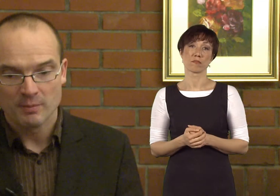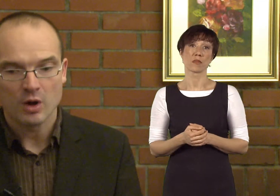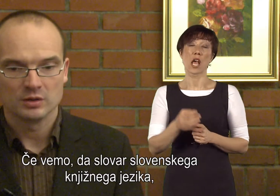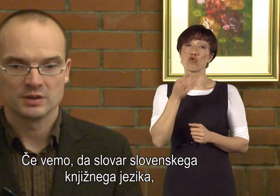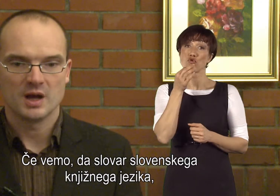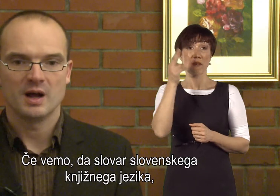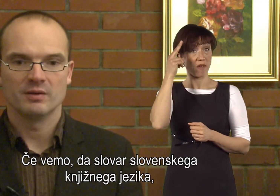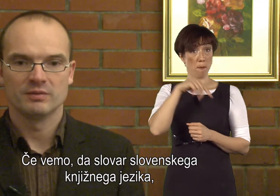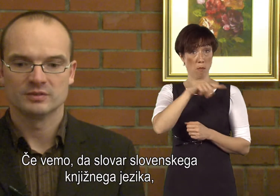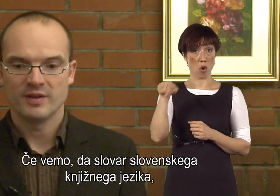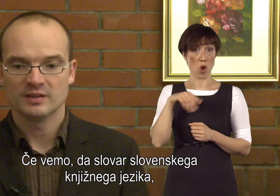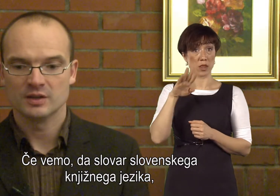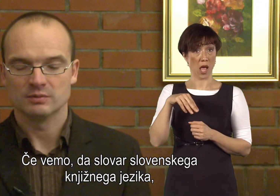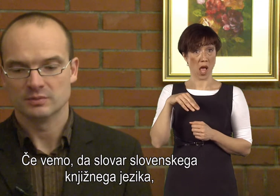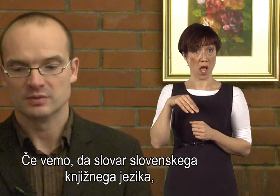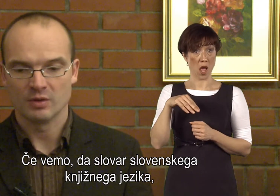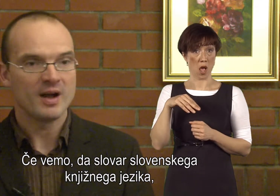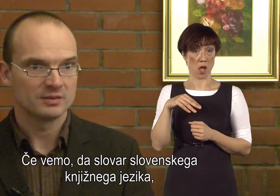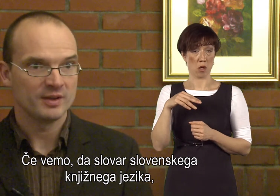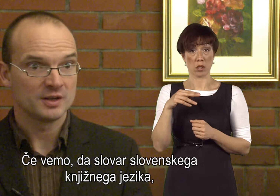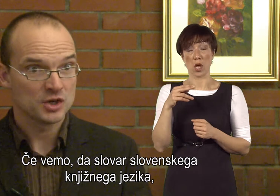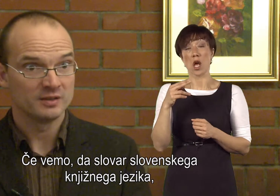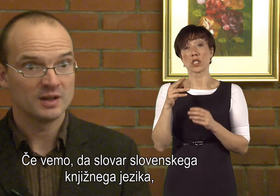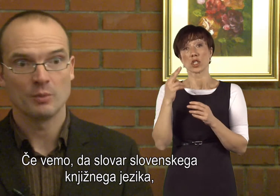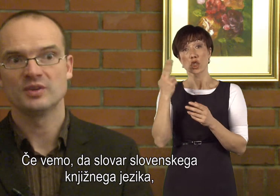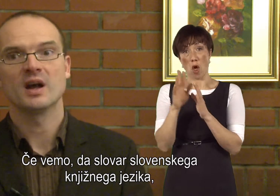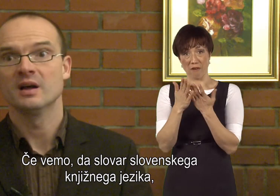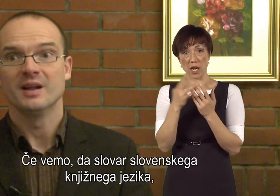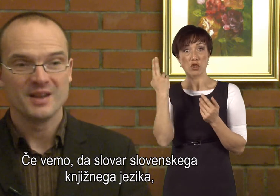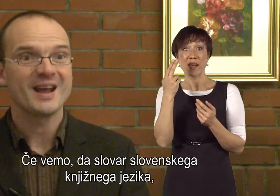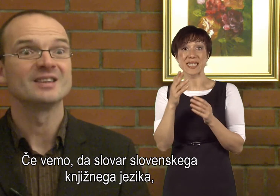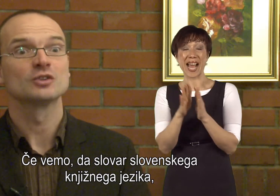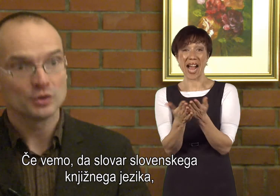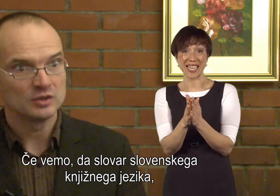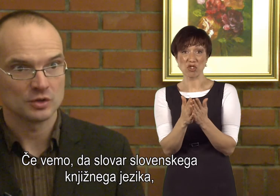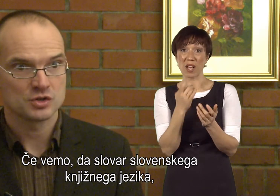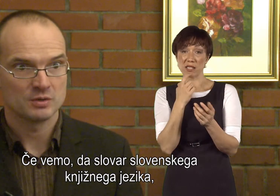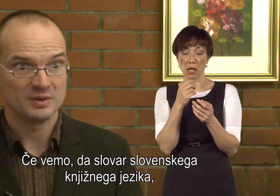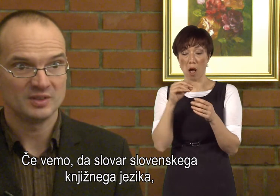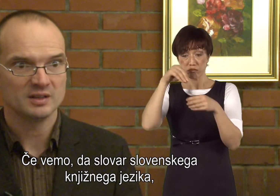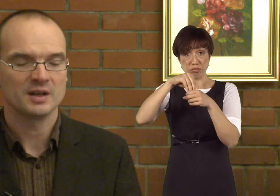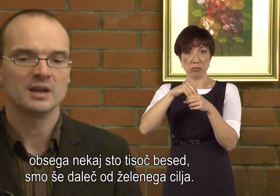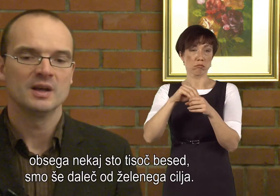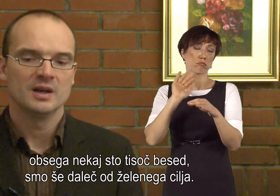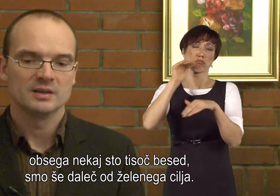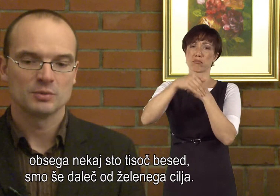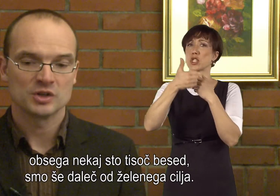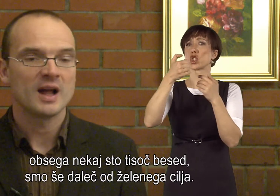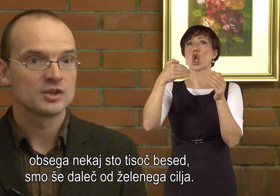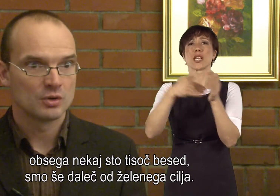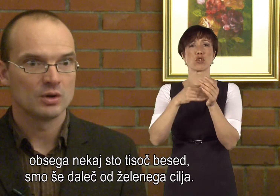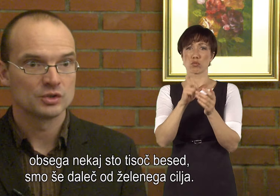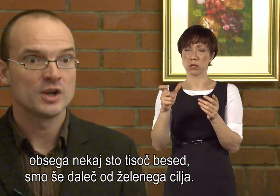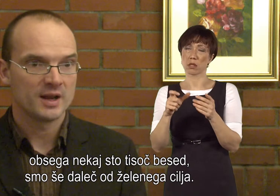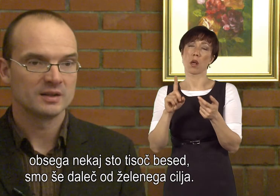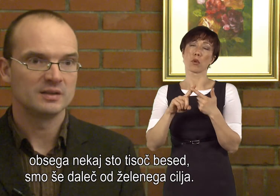Če vemo, da v slovenski slovar slovenskega knjižnega jezika obsega nekaj 100.000 besed, smo še